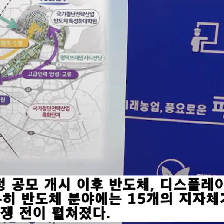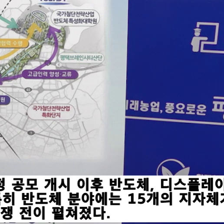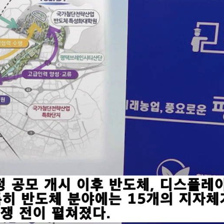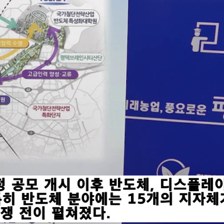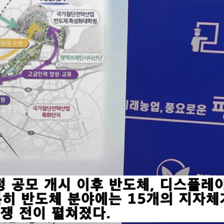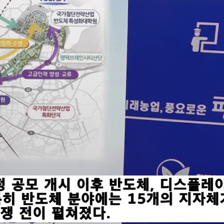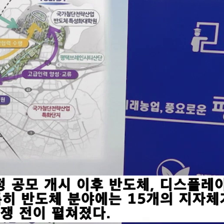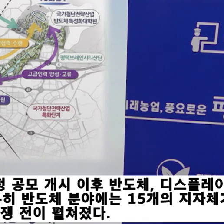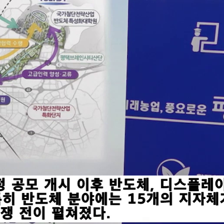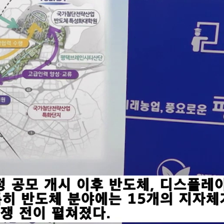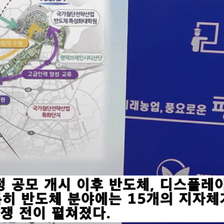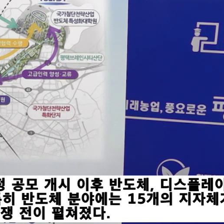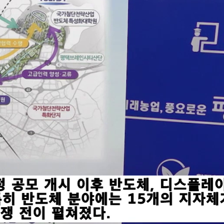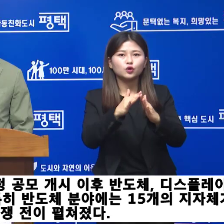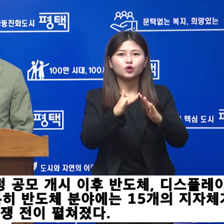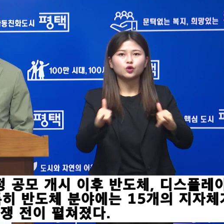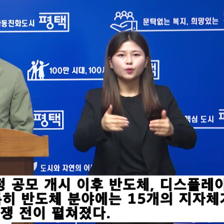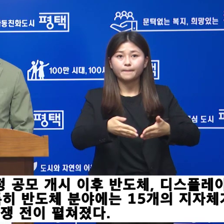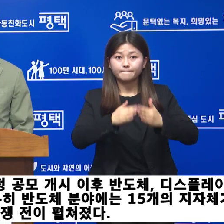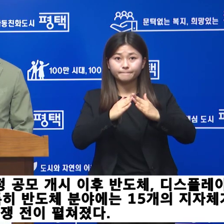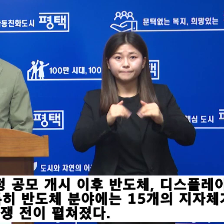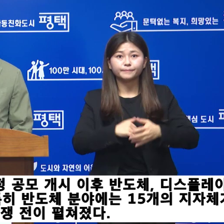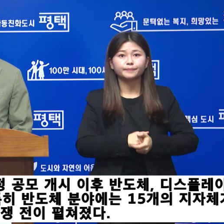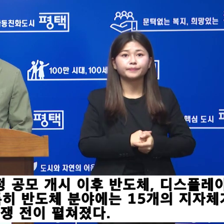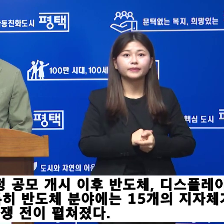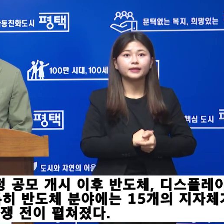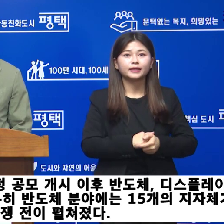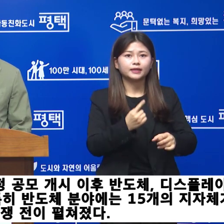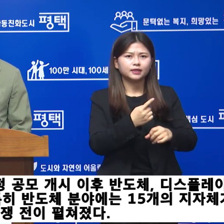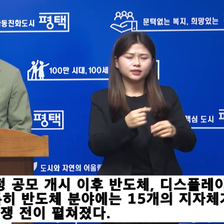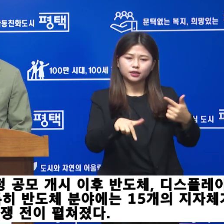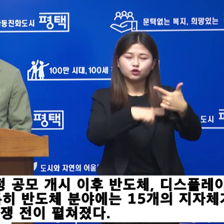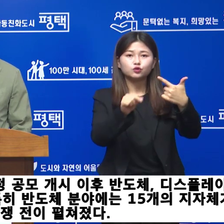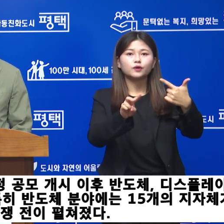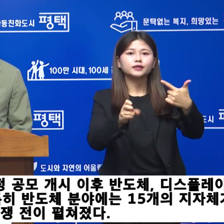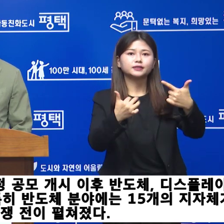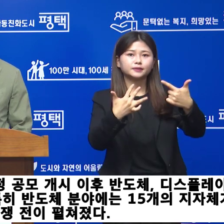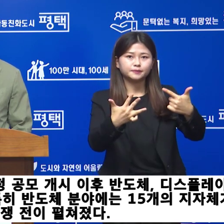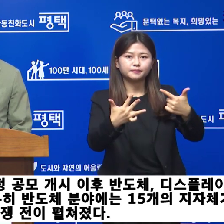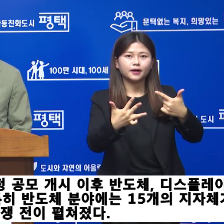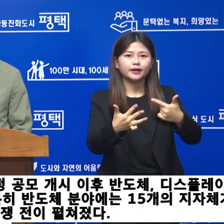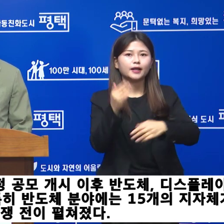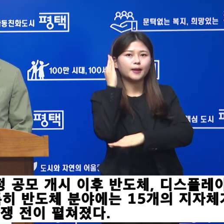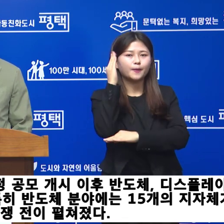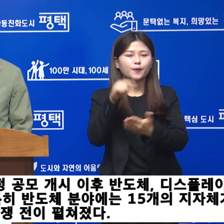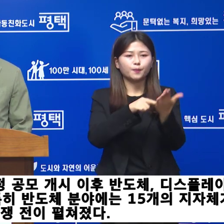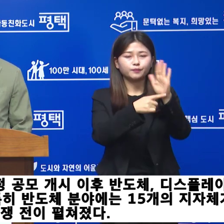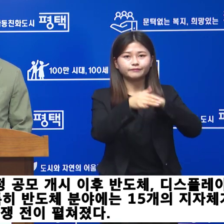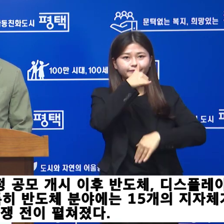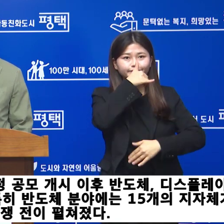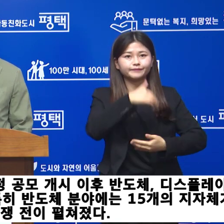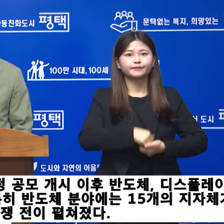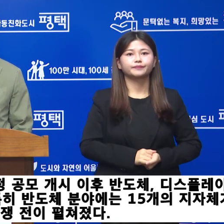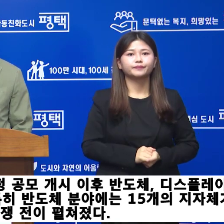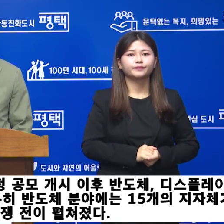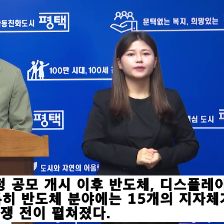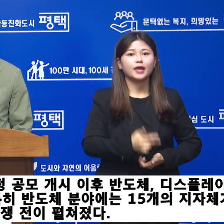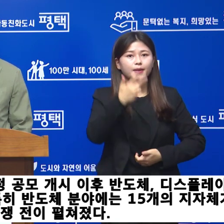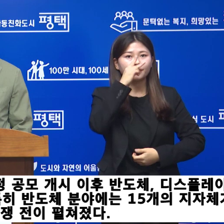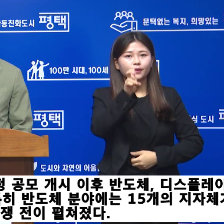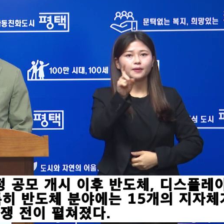설립도 지난 6월 28일 착수 보고회를 통해 시작하였습니다. 평택 마이스